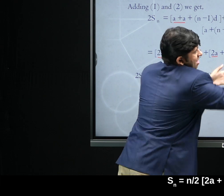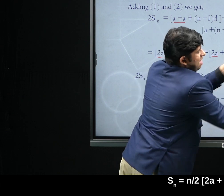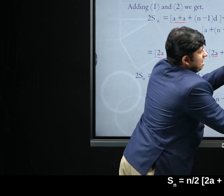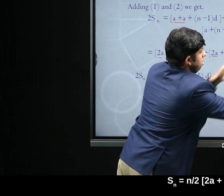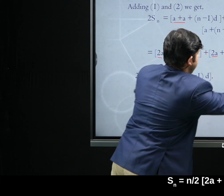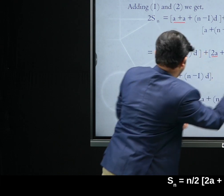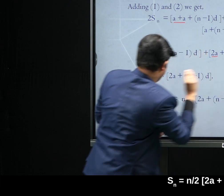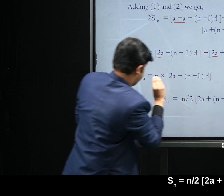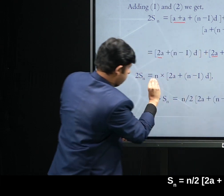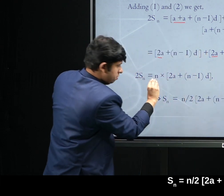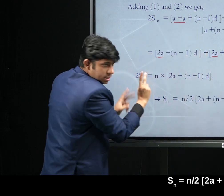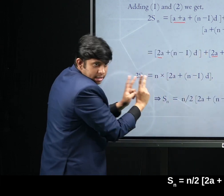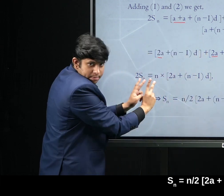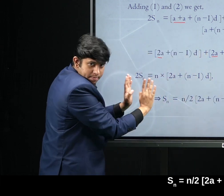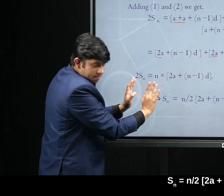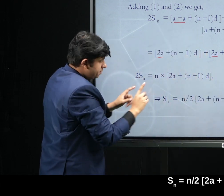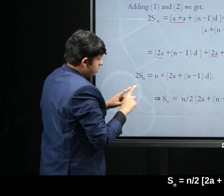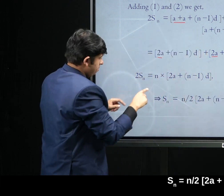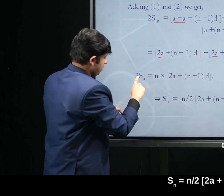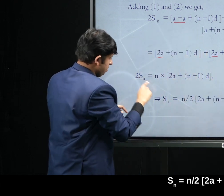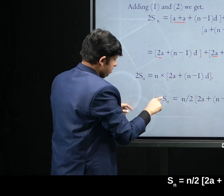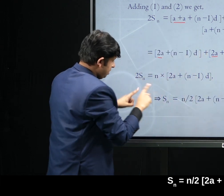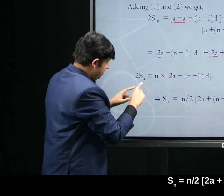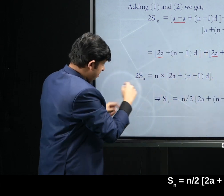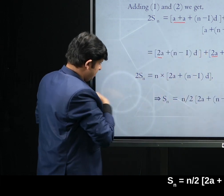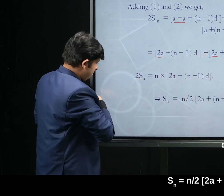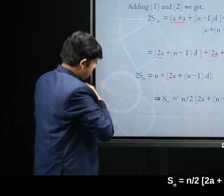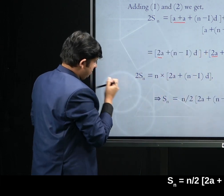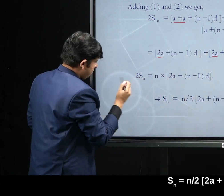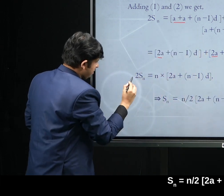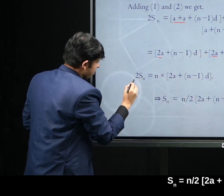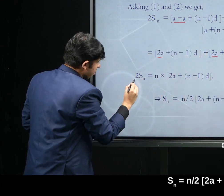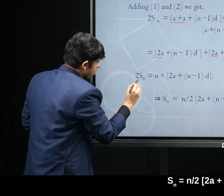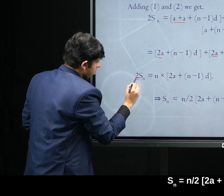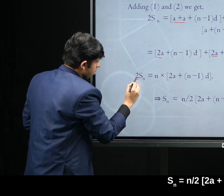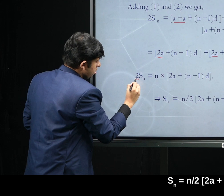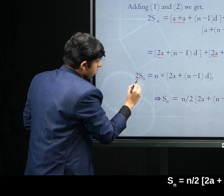n/2 ఇంటూ 2A ప్లస్ n-1 ఇంటూ D.